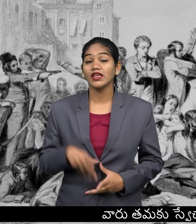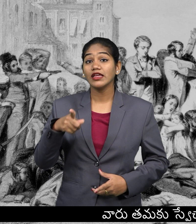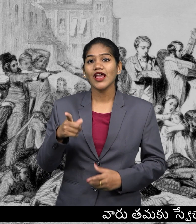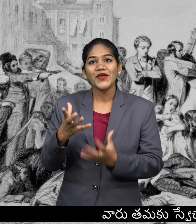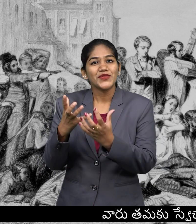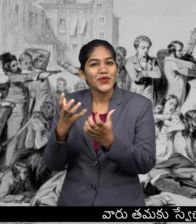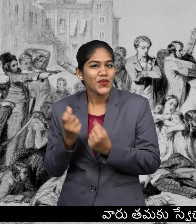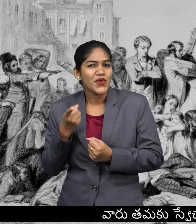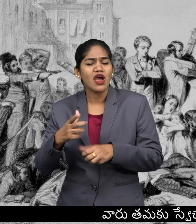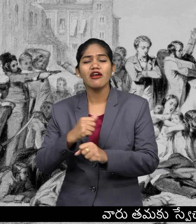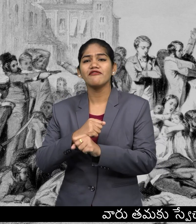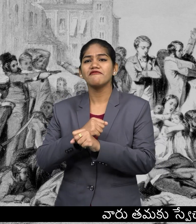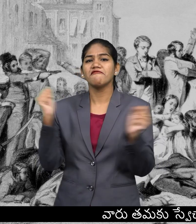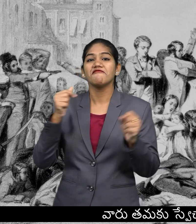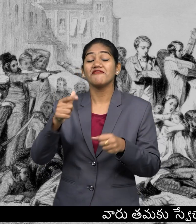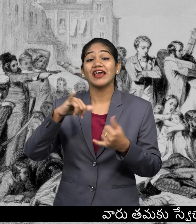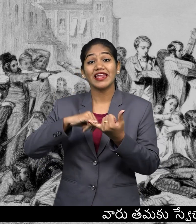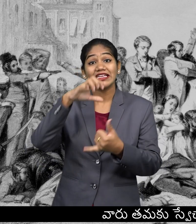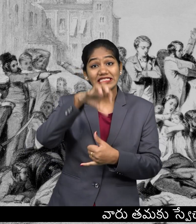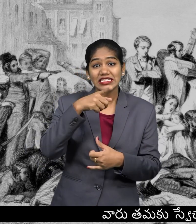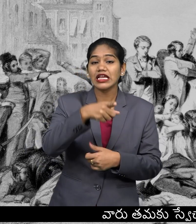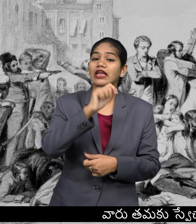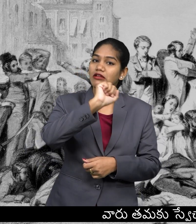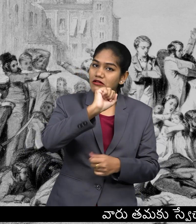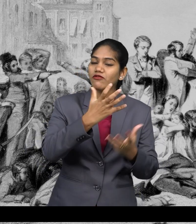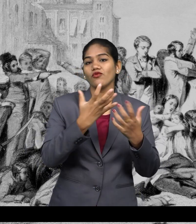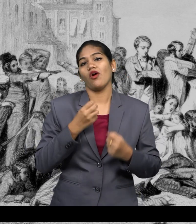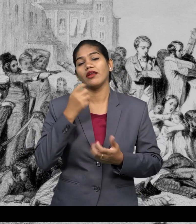వారు తమకు స్వేచ్ఛా రాష్ట్రాన్ని కోరుకున్నారు, కానీ